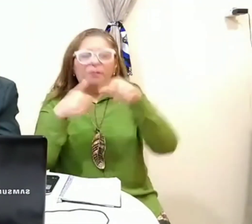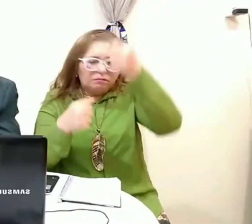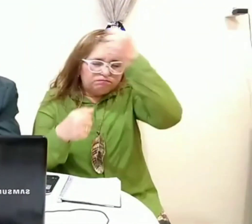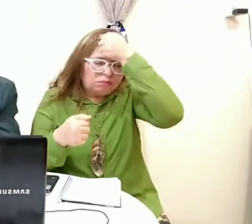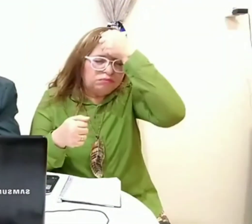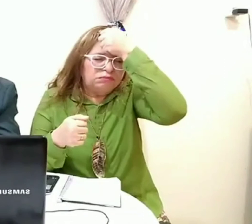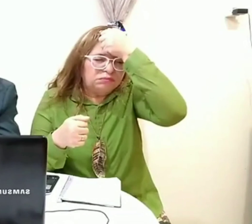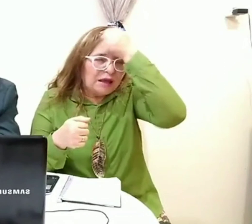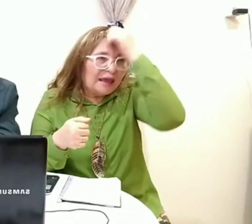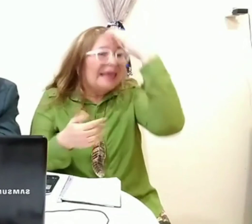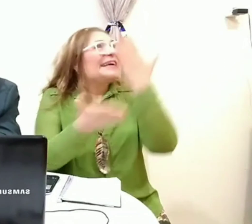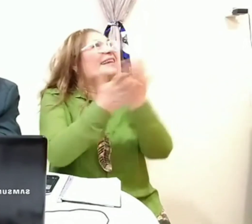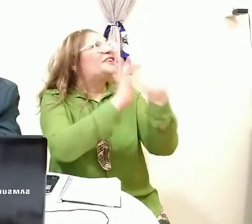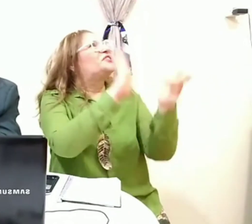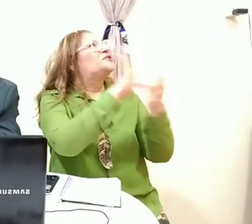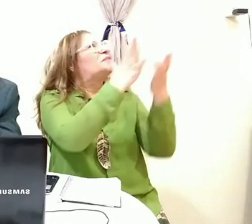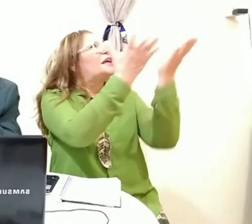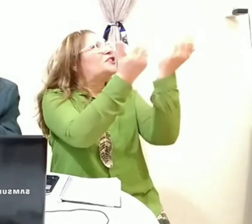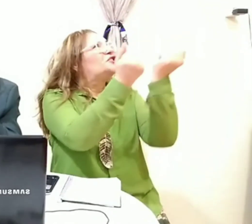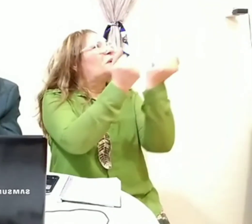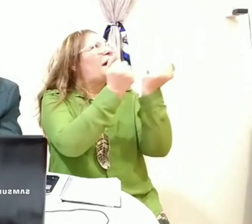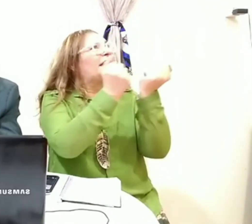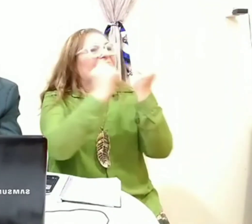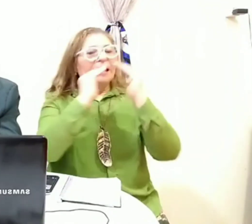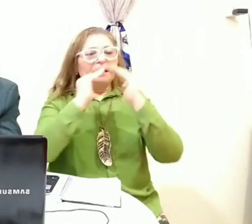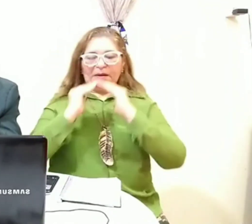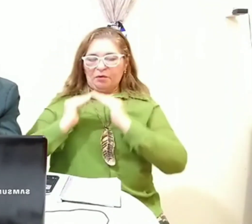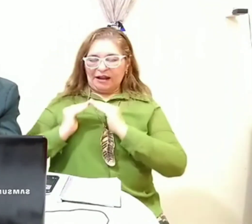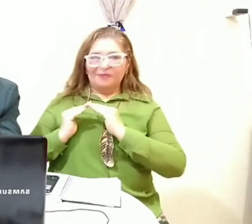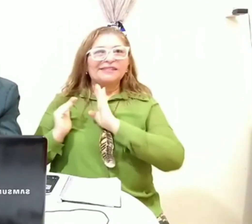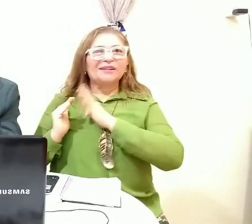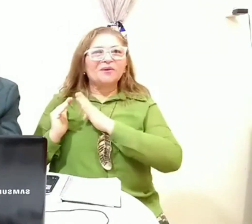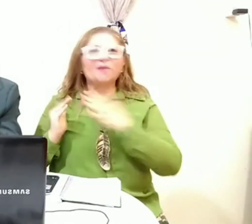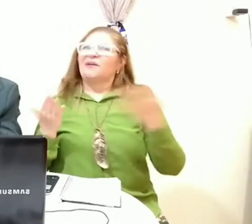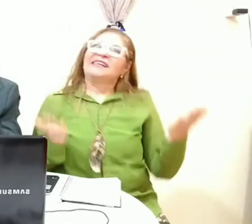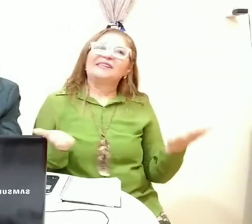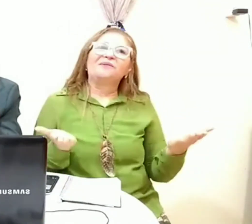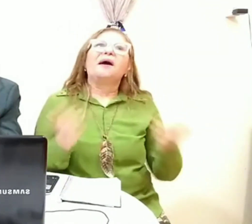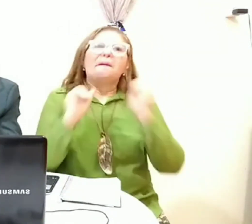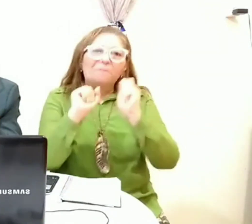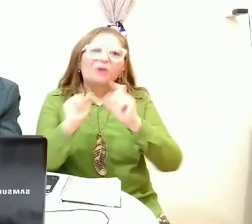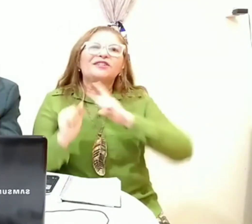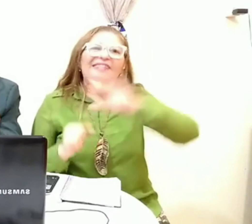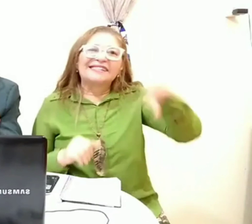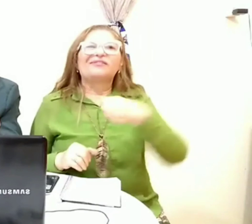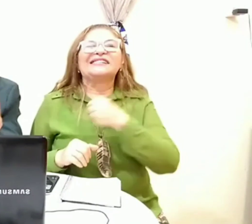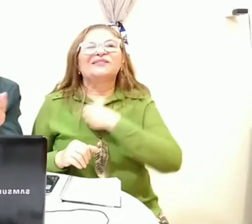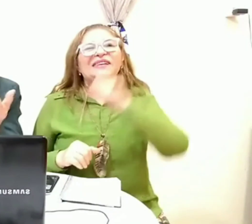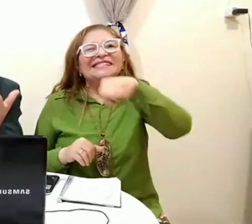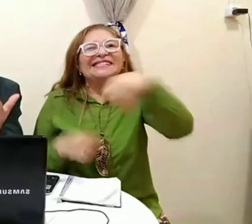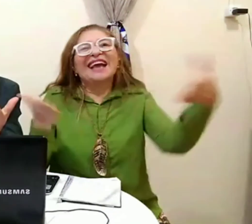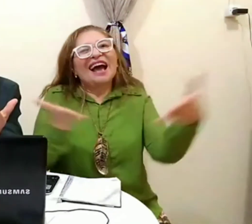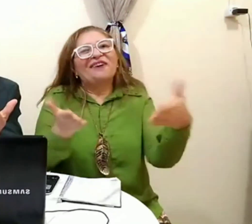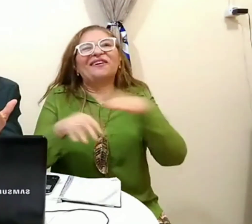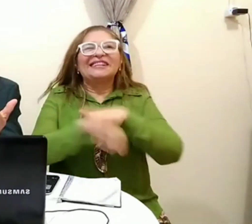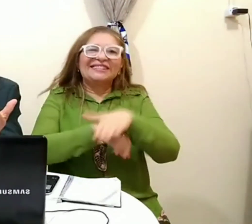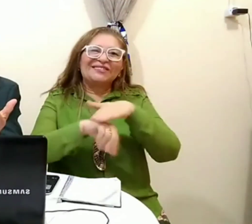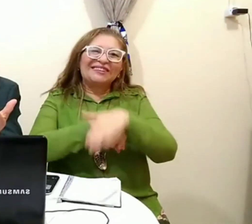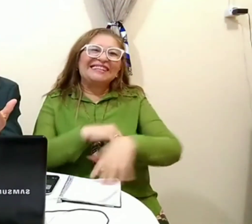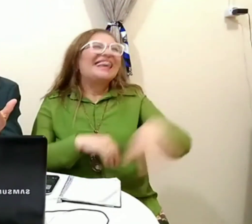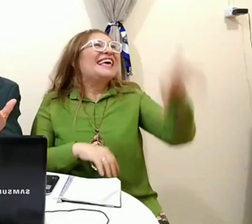seu coração para a salvação, você pode então ser salvo nesta noite. E Deus quer fazer